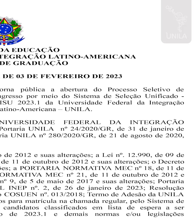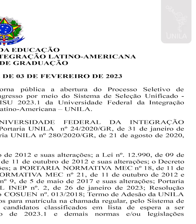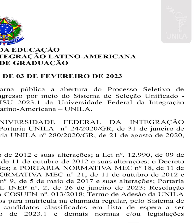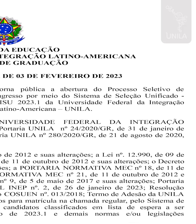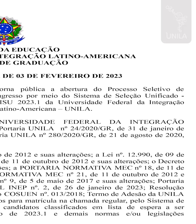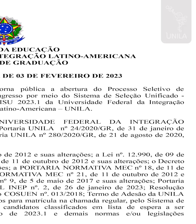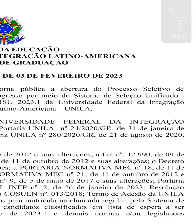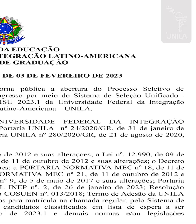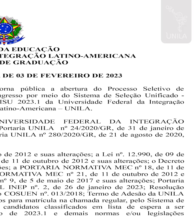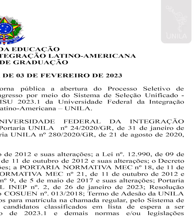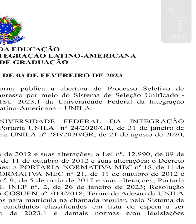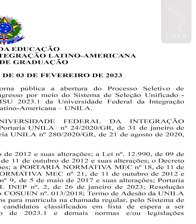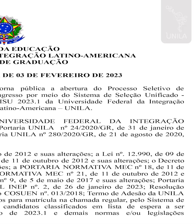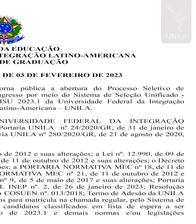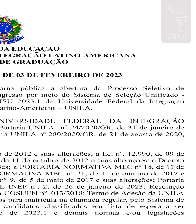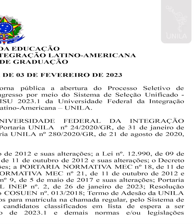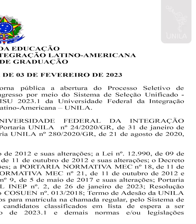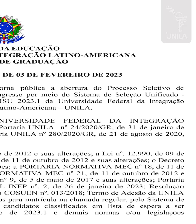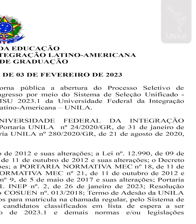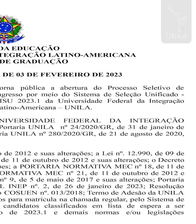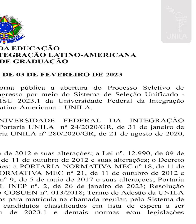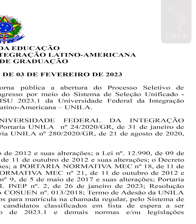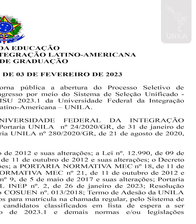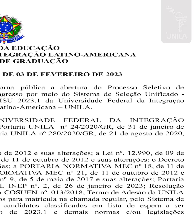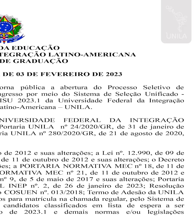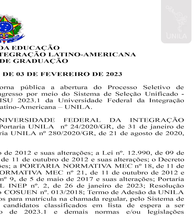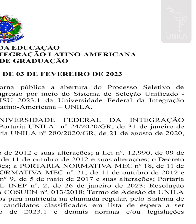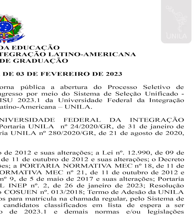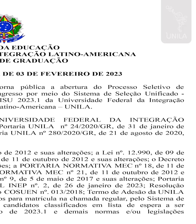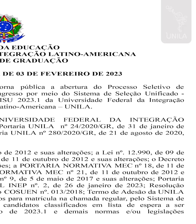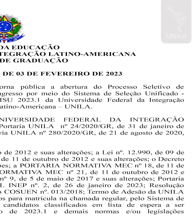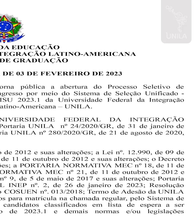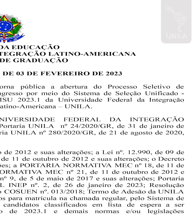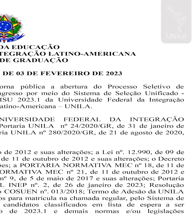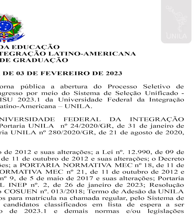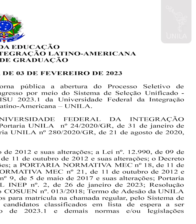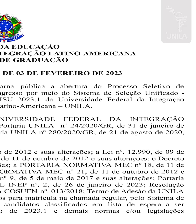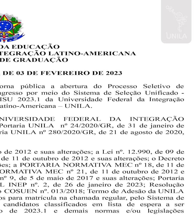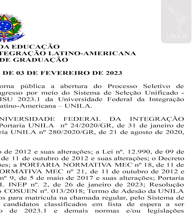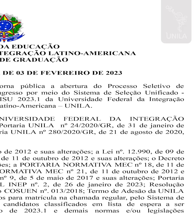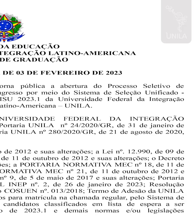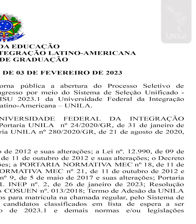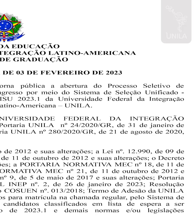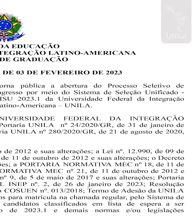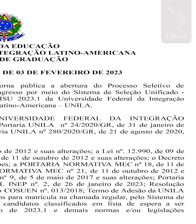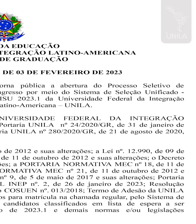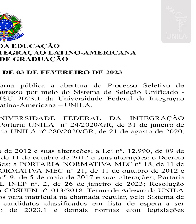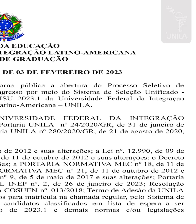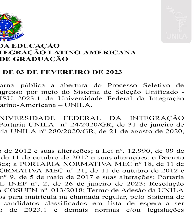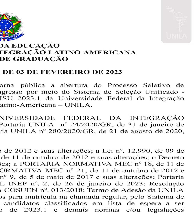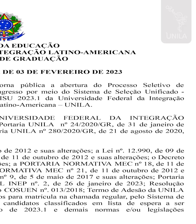processo seletivo de ingresso por meio do Sistema de Seleção Unificado, SISU,